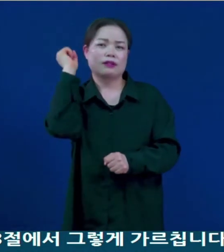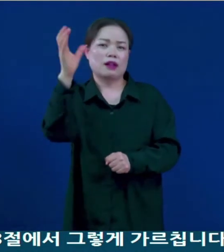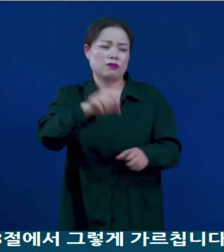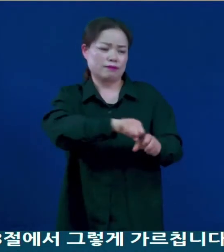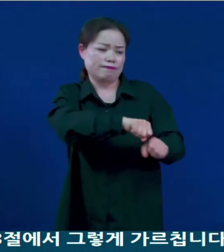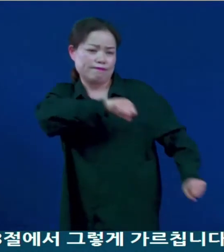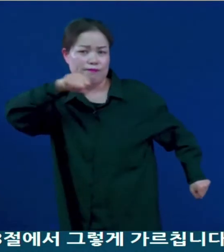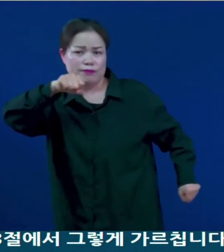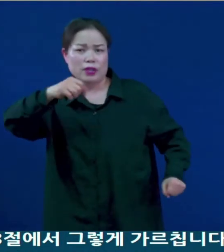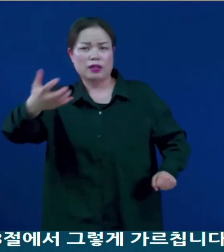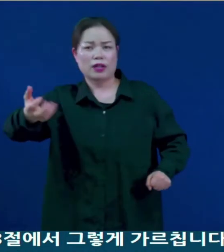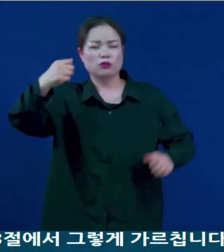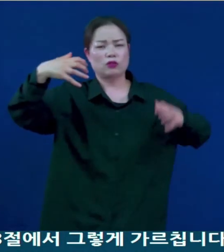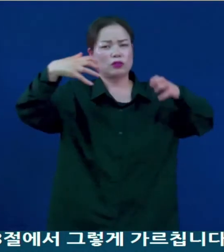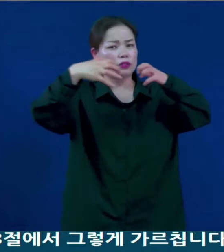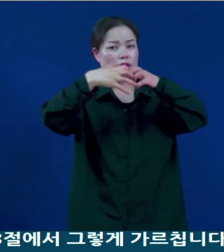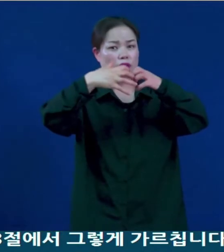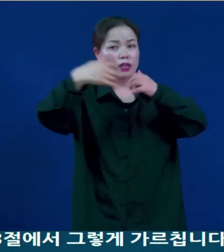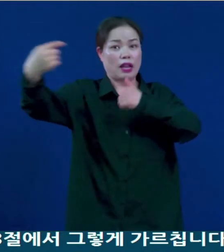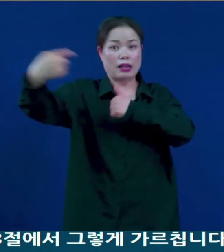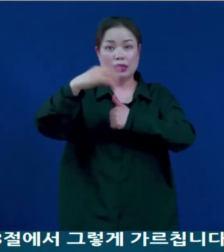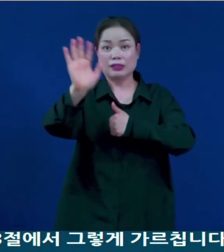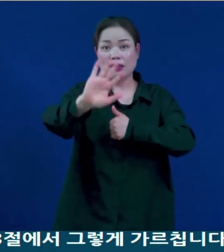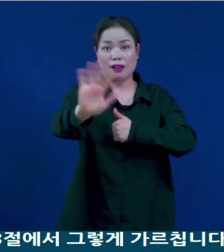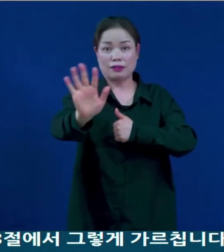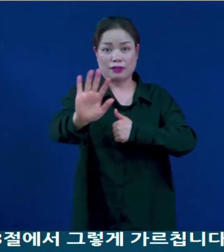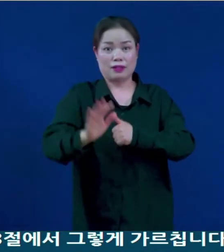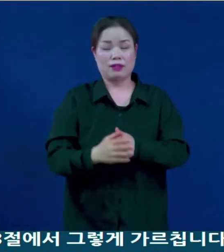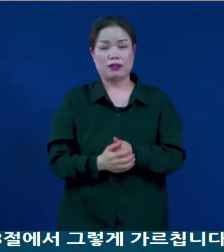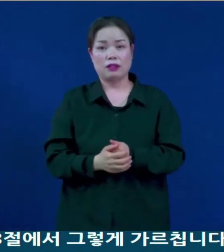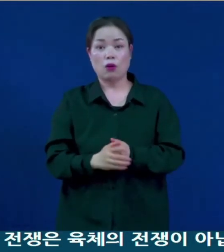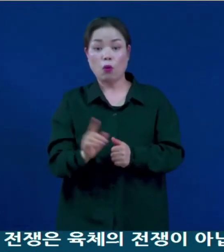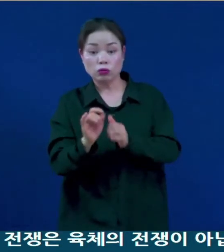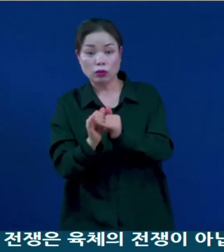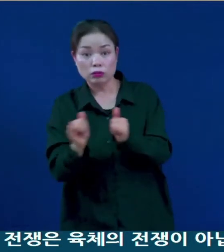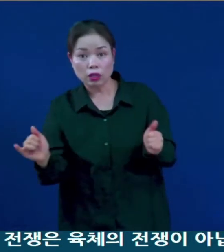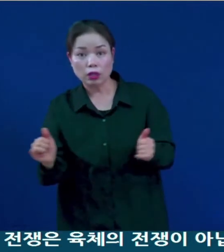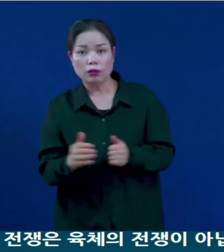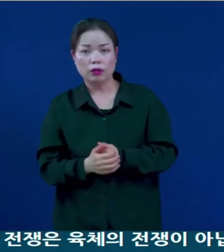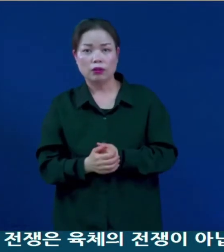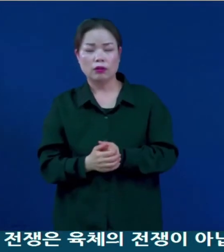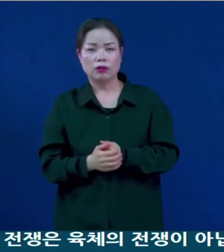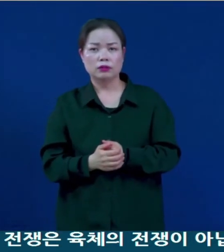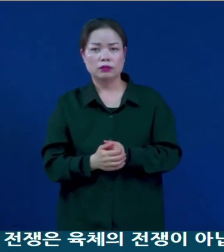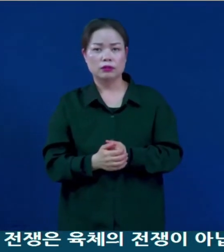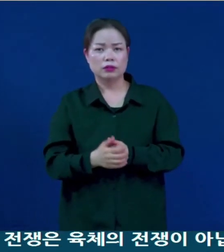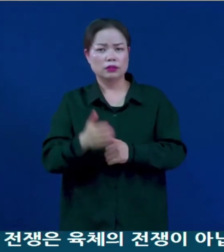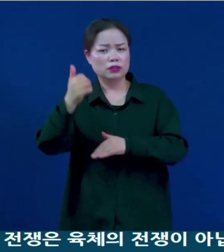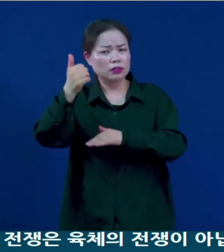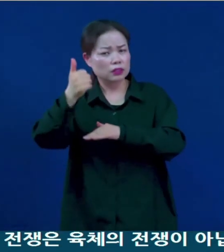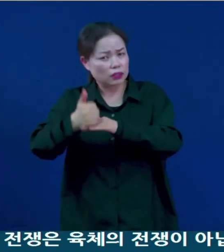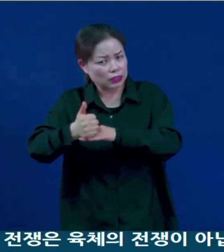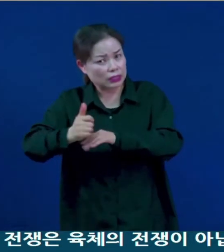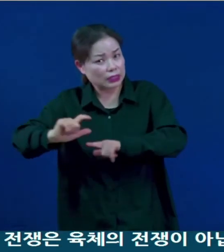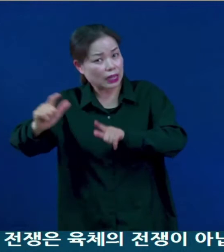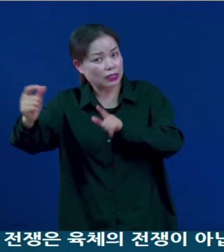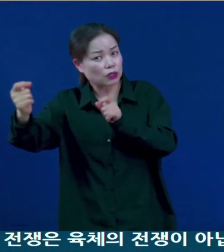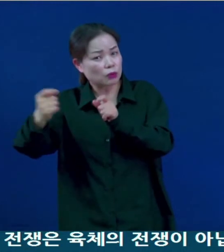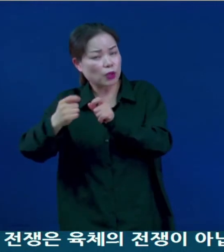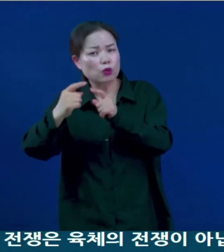전쟁을 명령하시는 것은 결코 아닙니다. 그런데 어떤 사람들은 끝날이